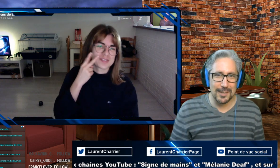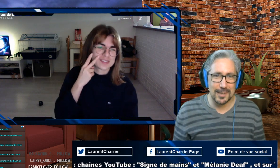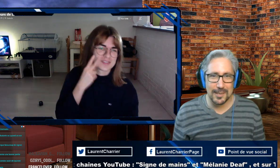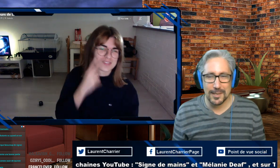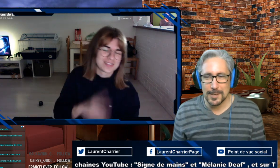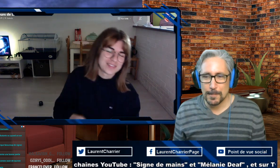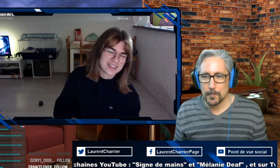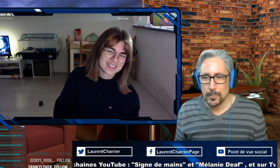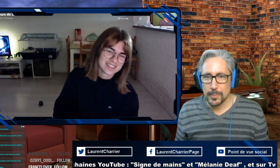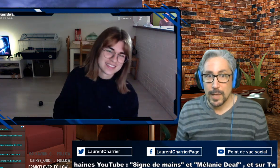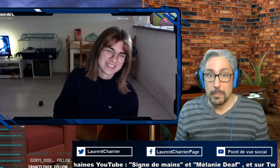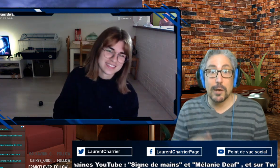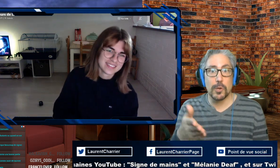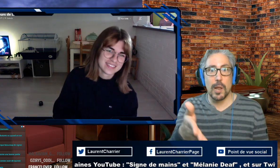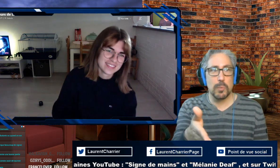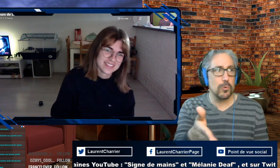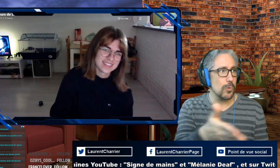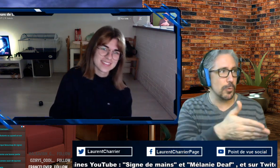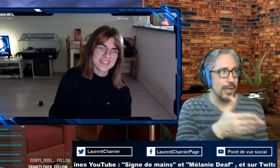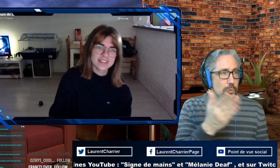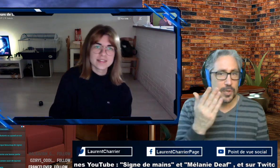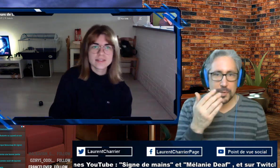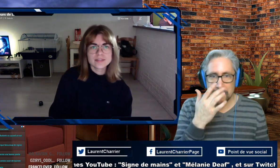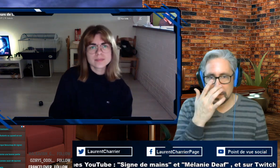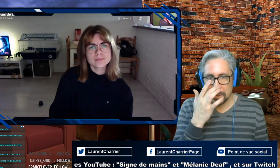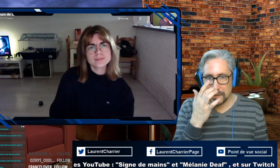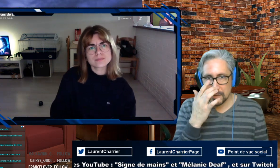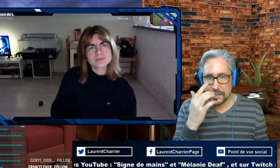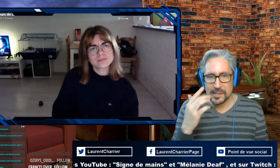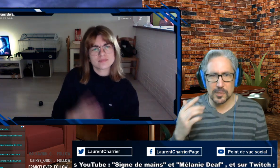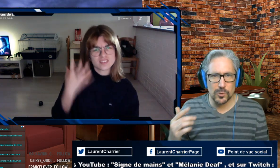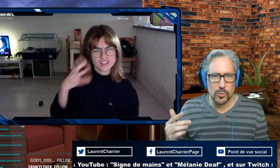croix. Mais là, on en a appris beaucoup. Là, on a combien? On a